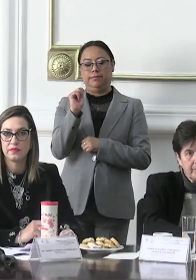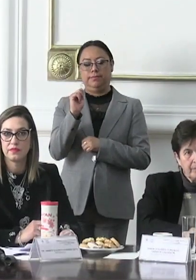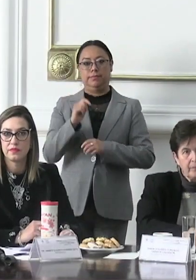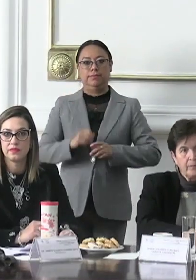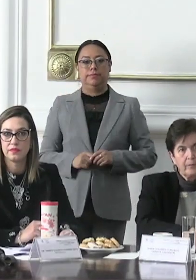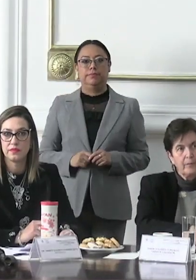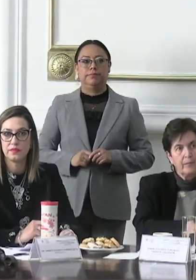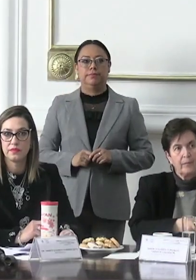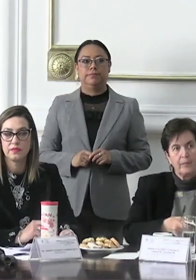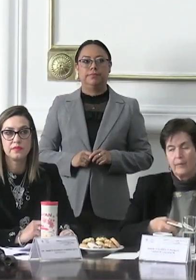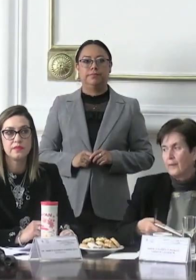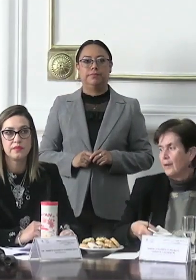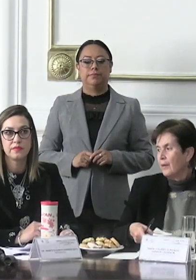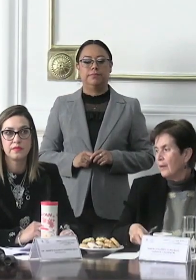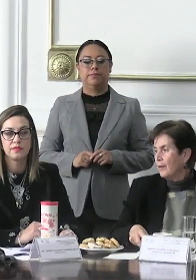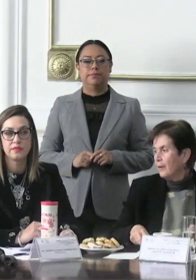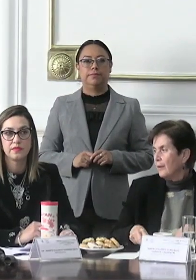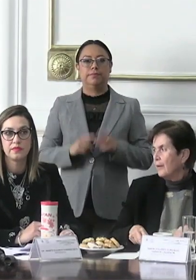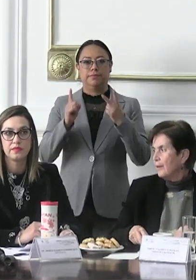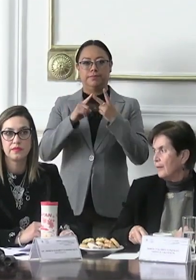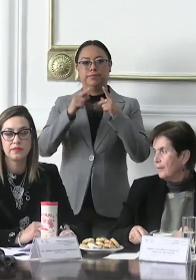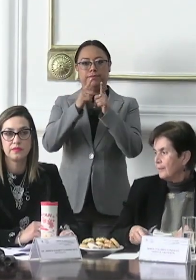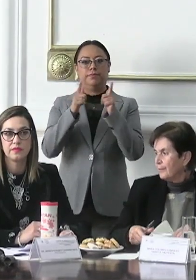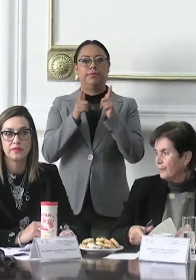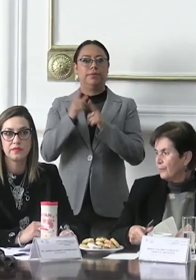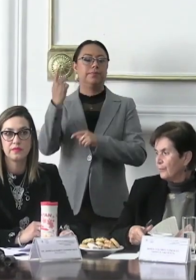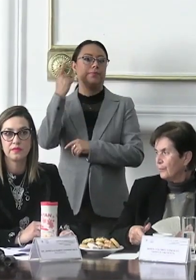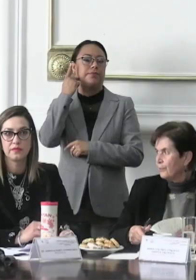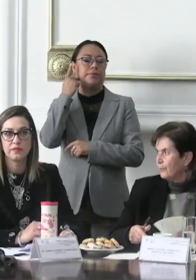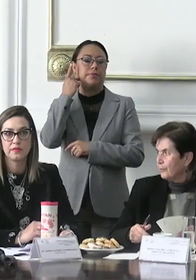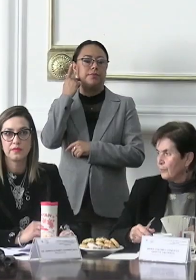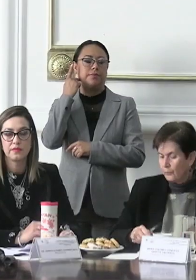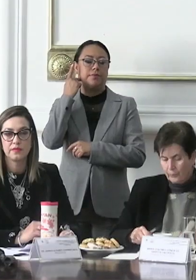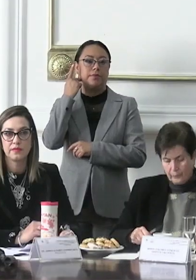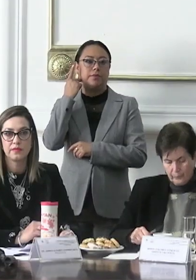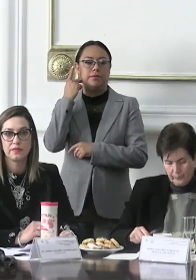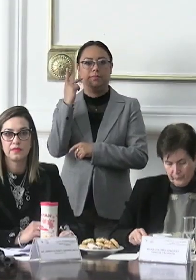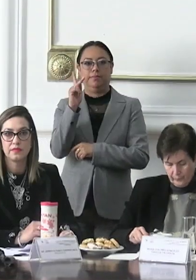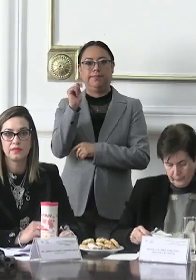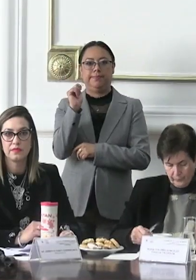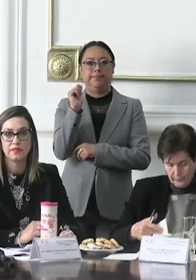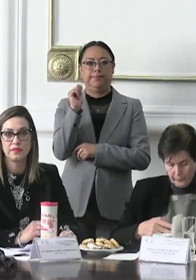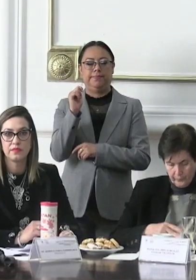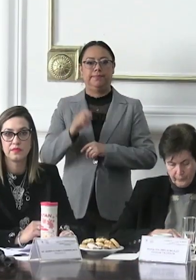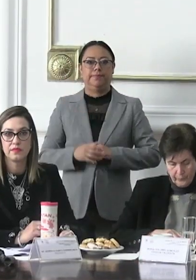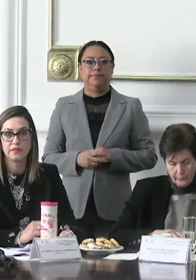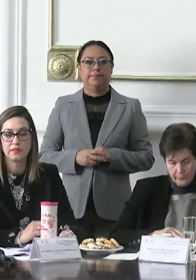la Transformación, Grupo Parlamentario del Partido del Trabajo,